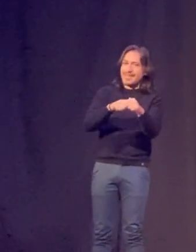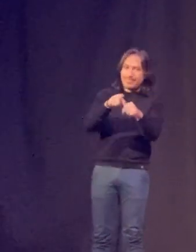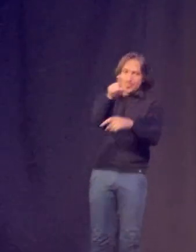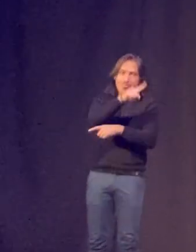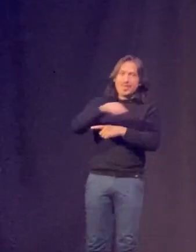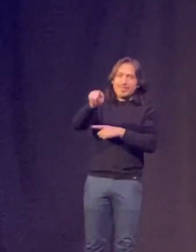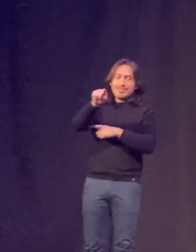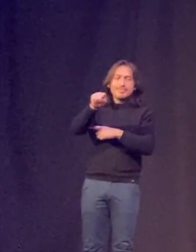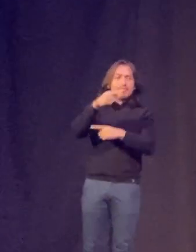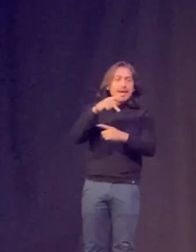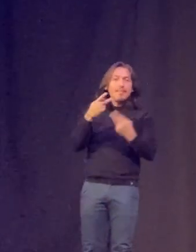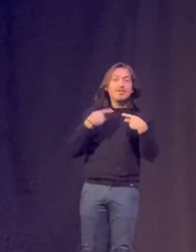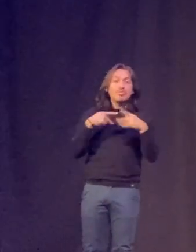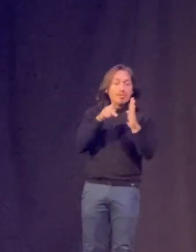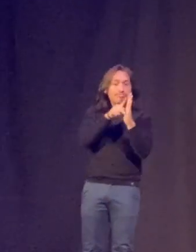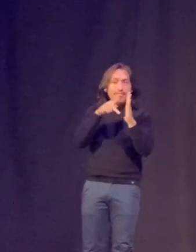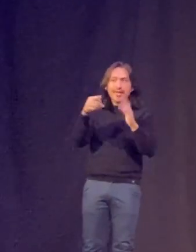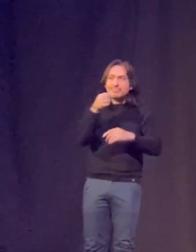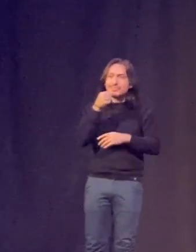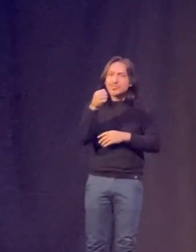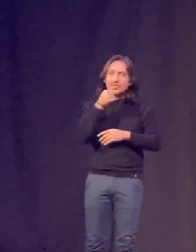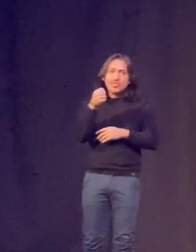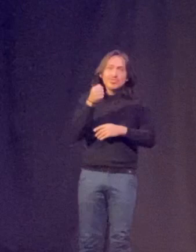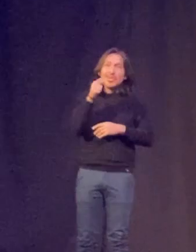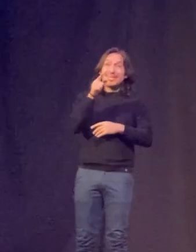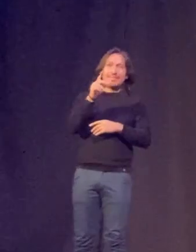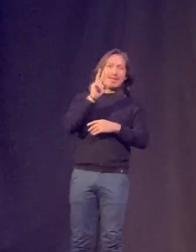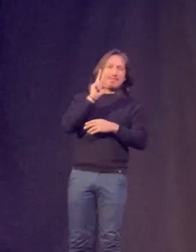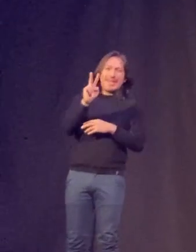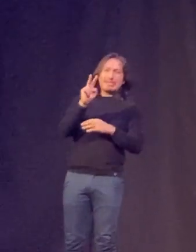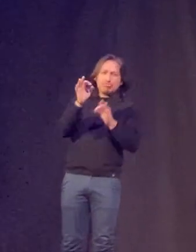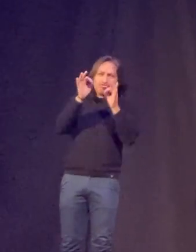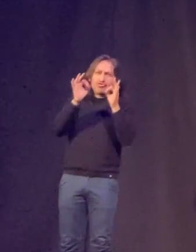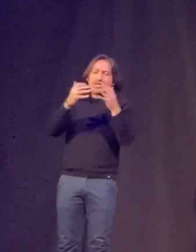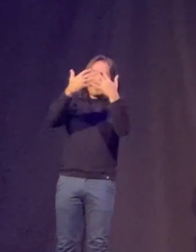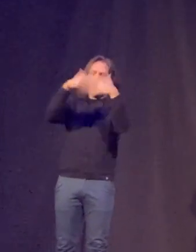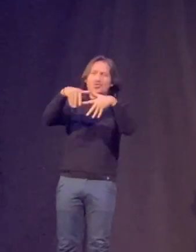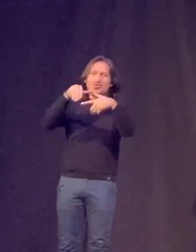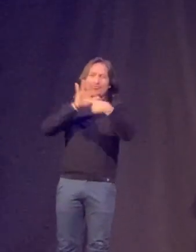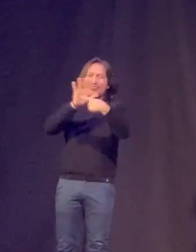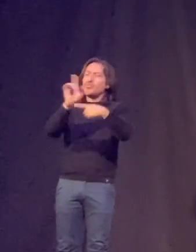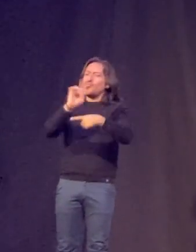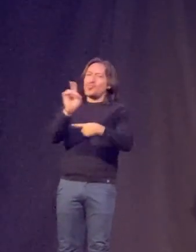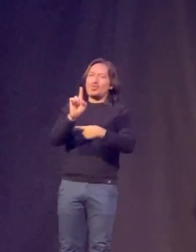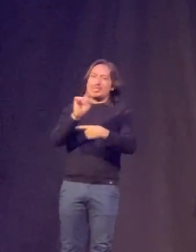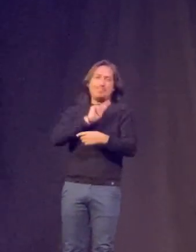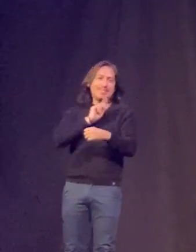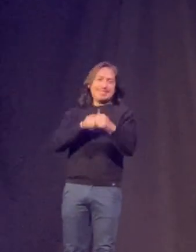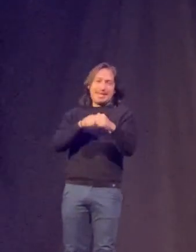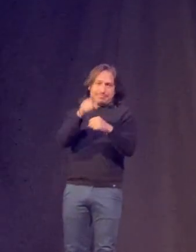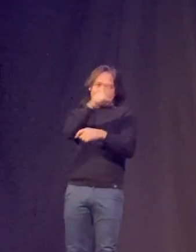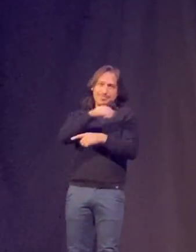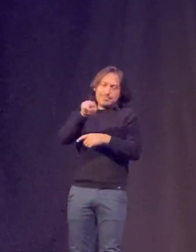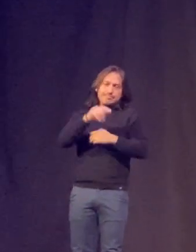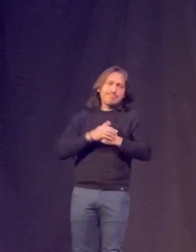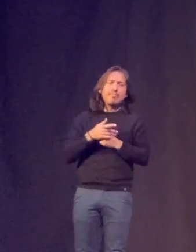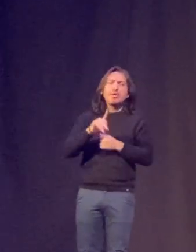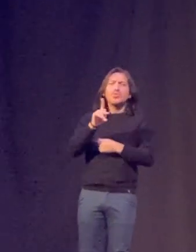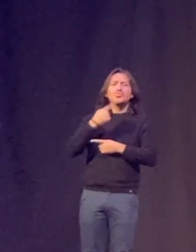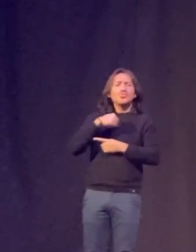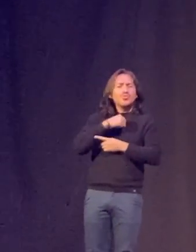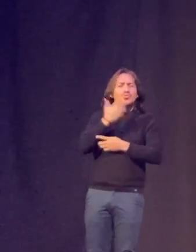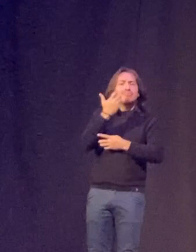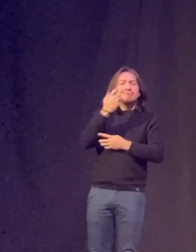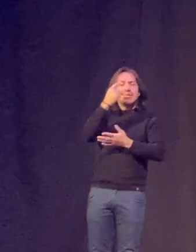para nuestros invitados. Es algo que no va a venir en el show, pero siempre creemos importante que hacer la alianza